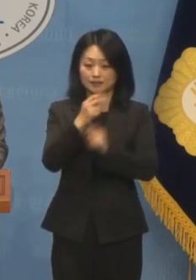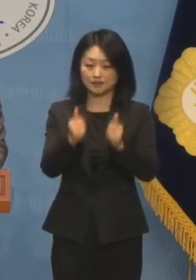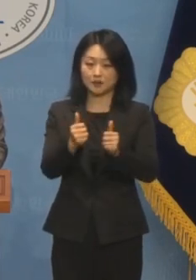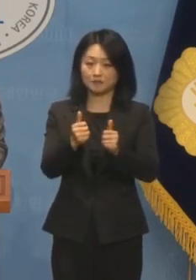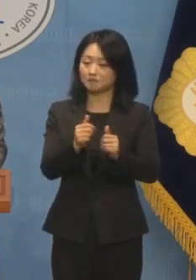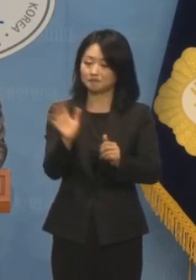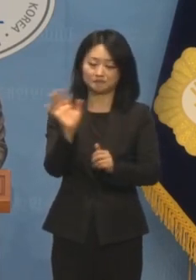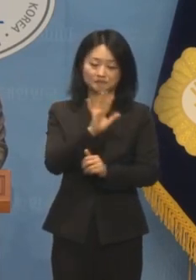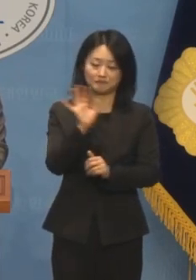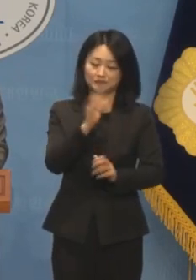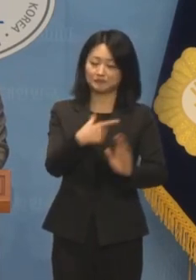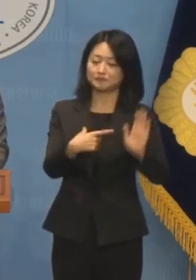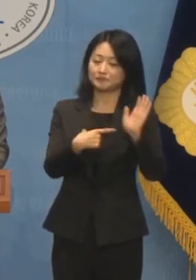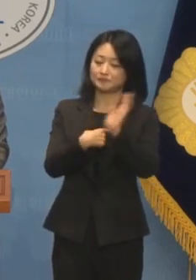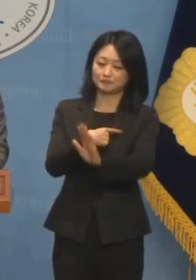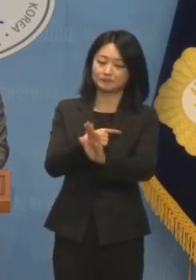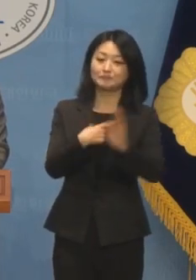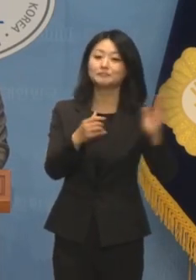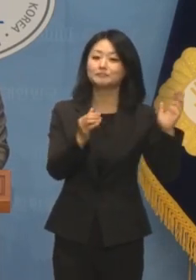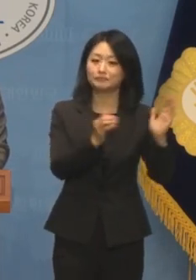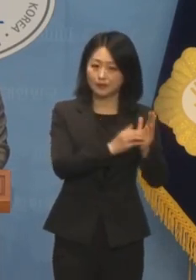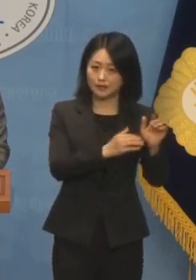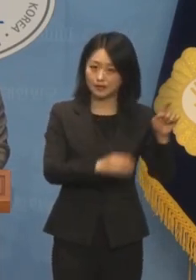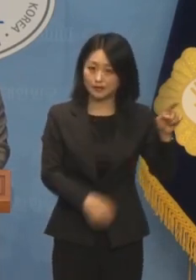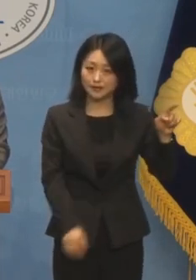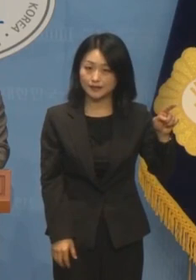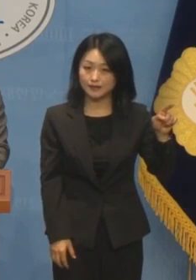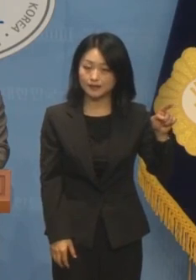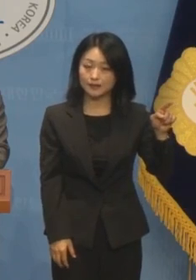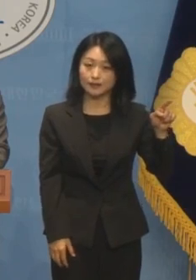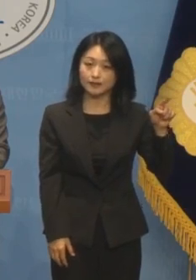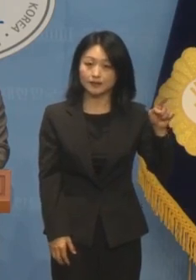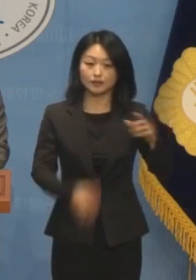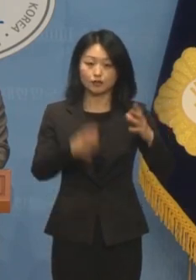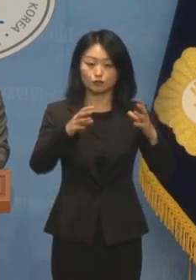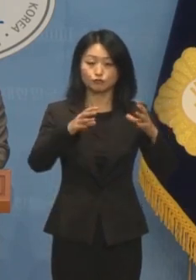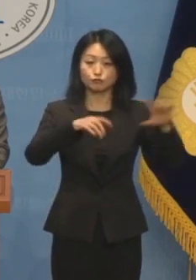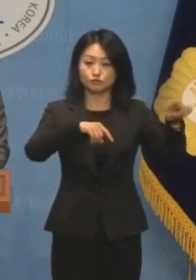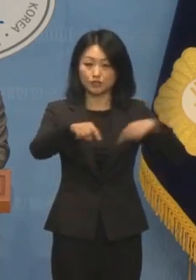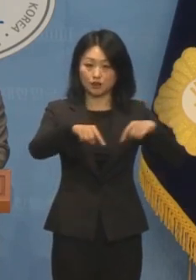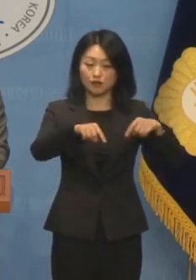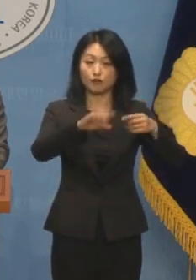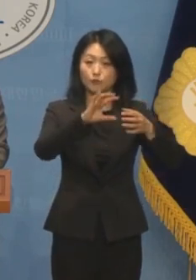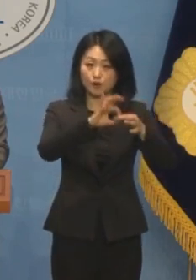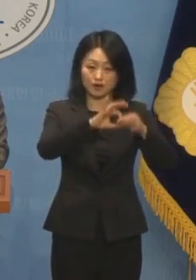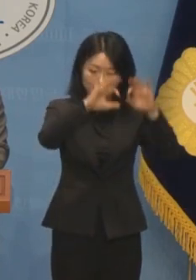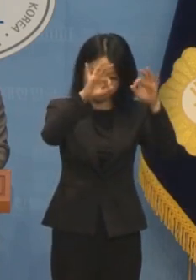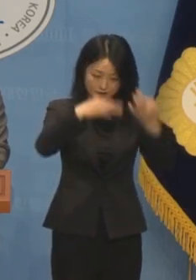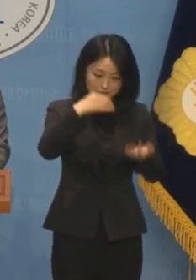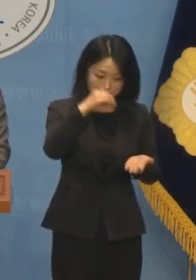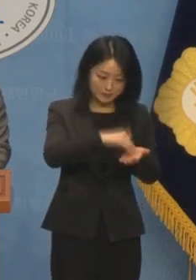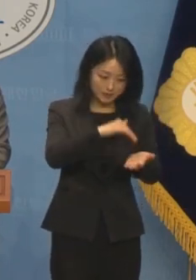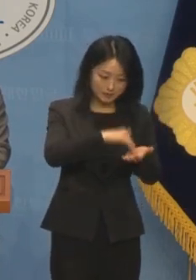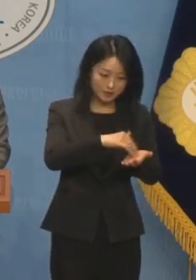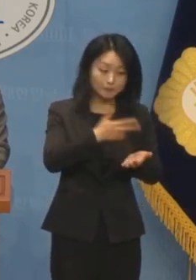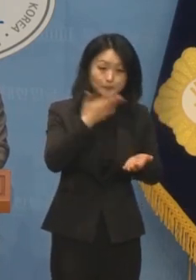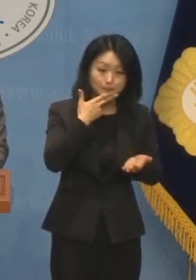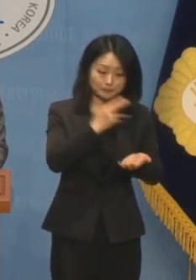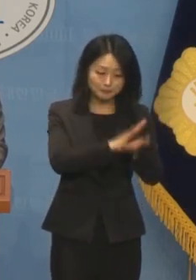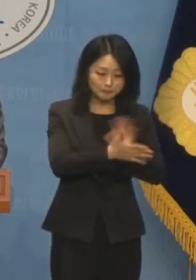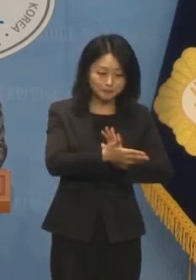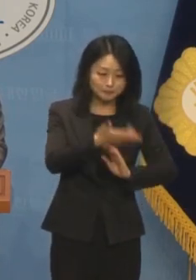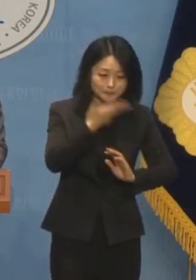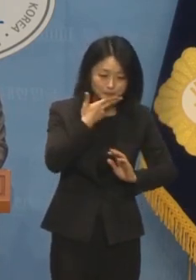행사를 시사했습니다. 국정기조의 전환과 관련해서도 성찰이나 변화는커녕 오히려